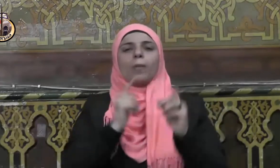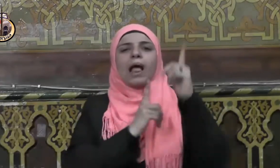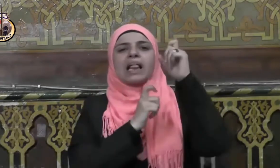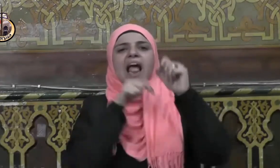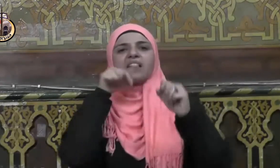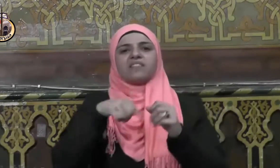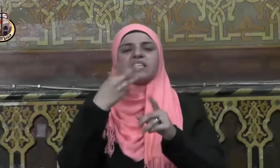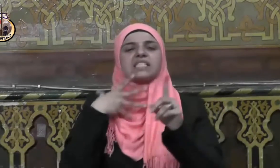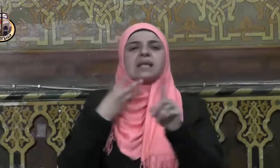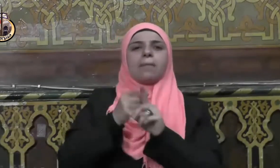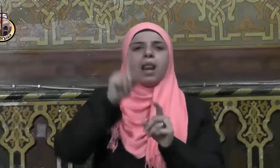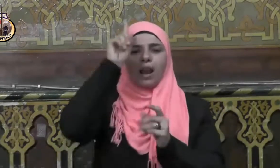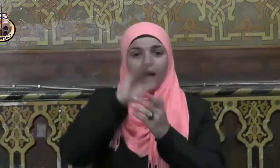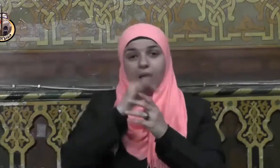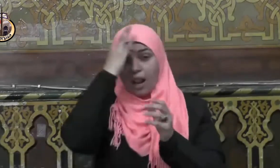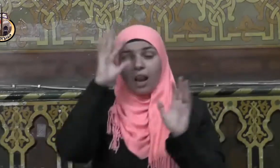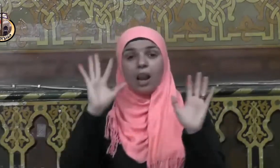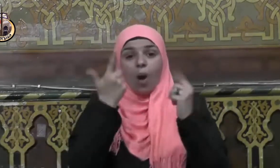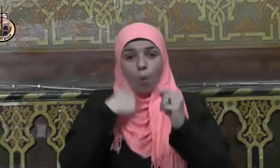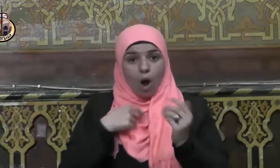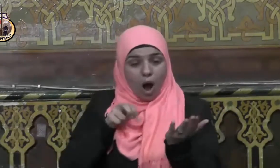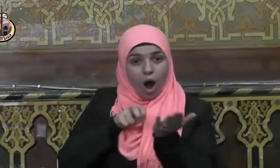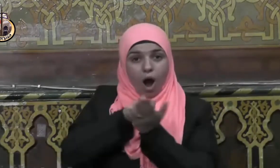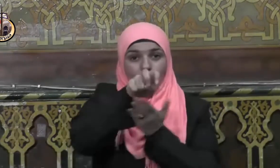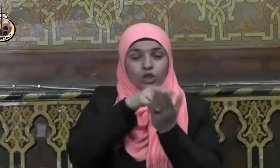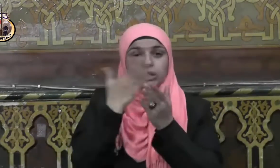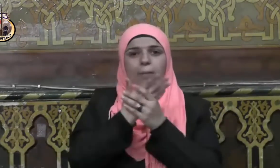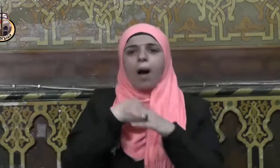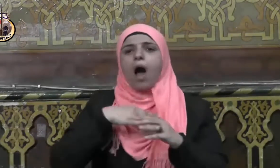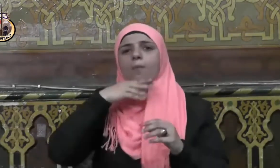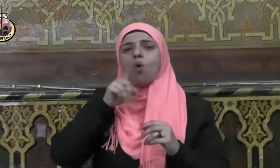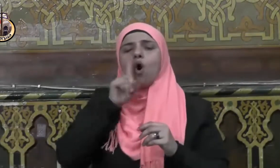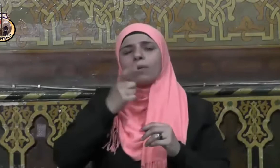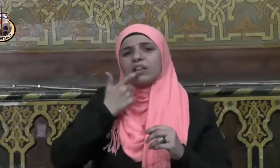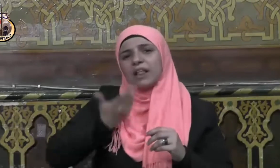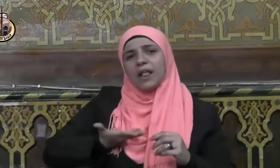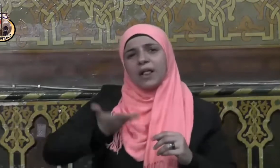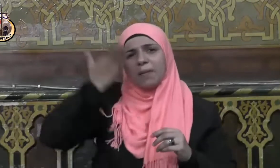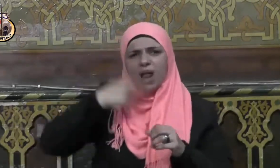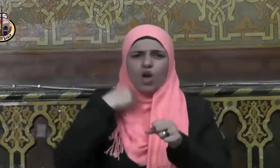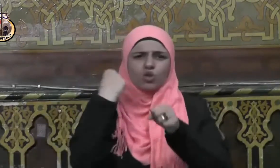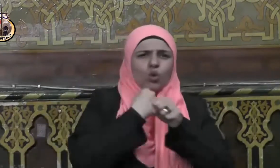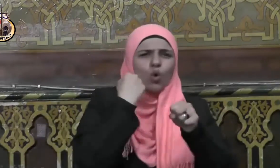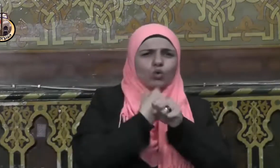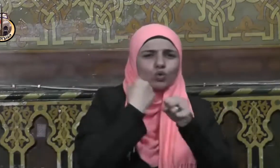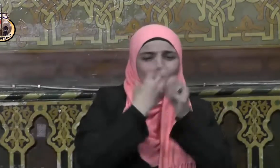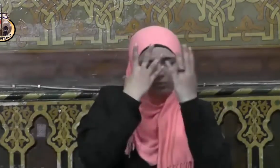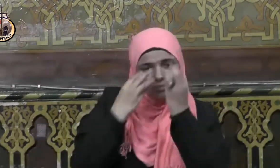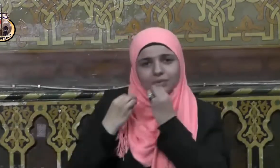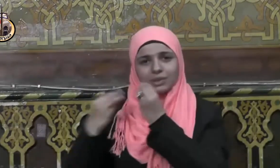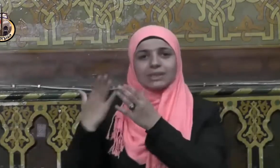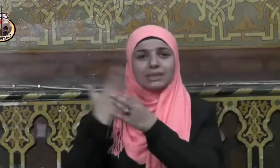وإن كان خرج يسعى على أبوين شيخين كبيرين فهو في سبيل